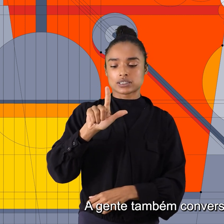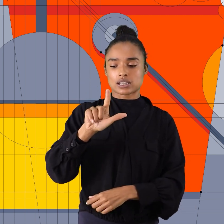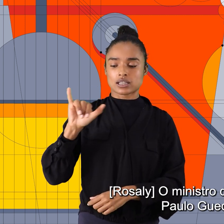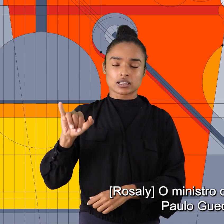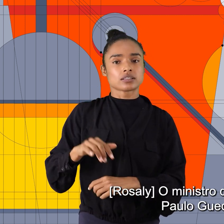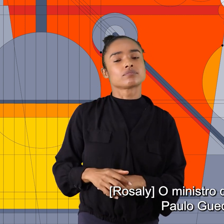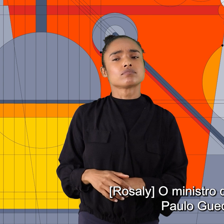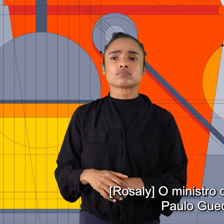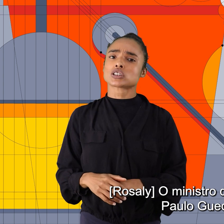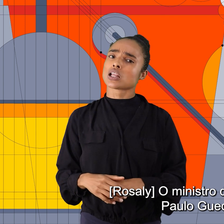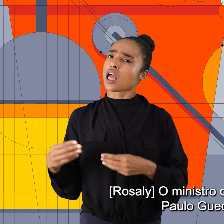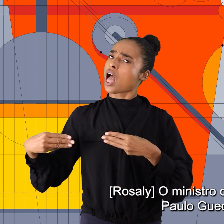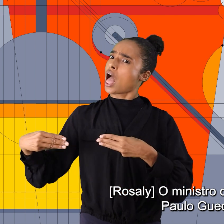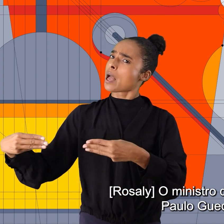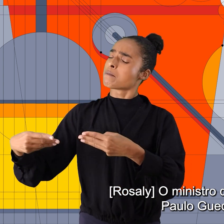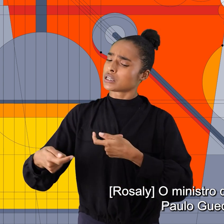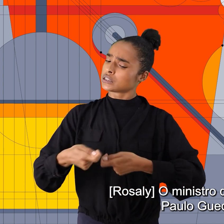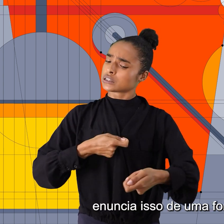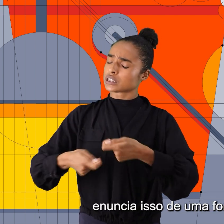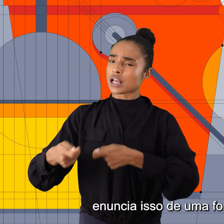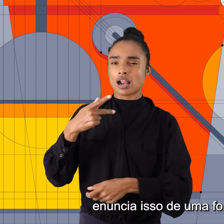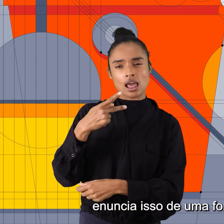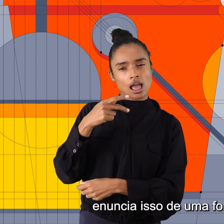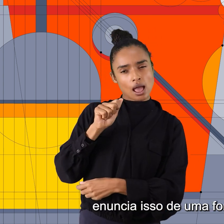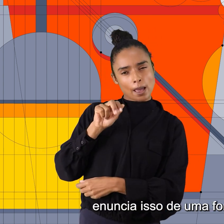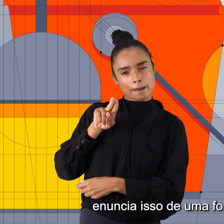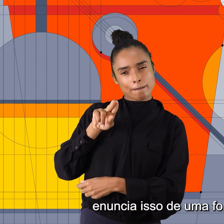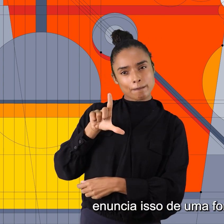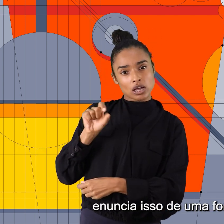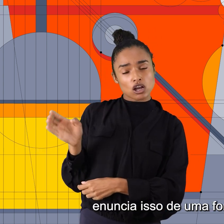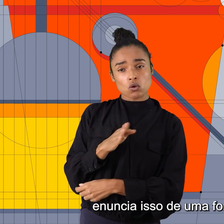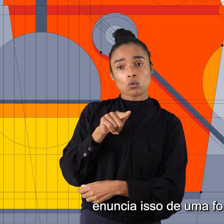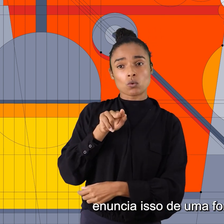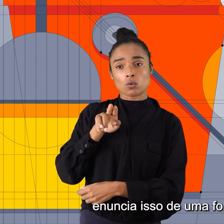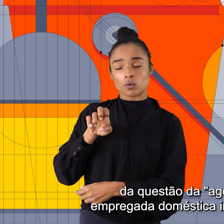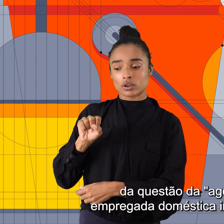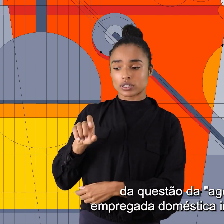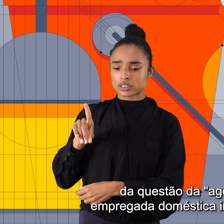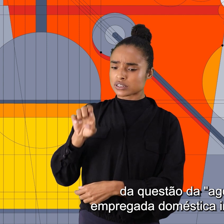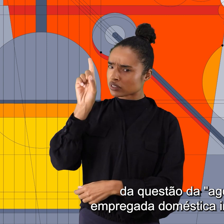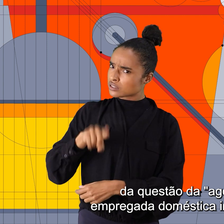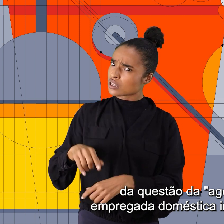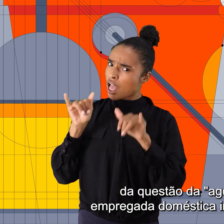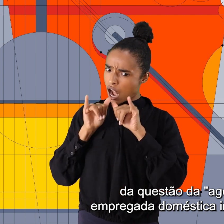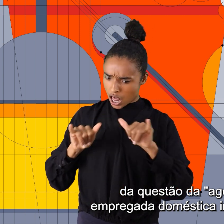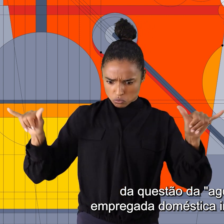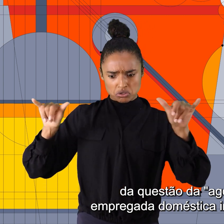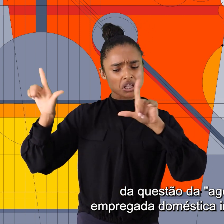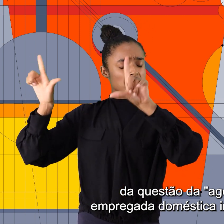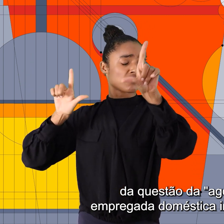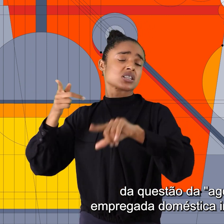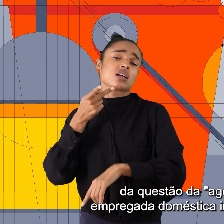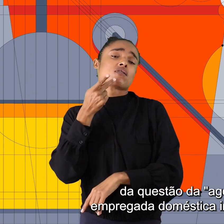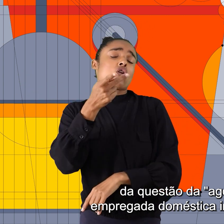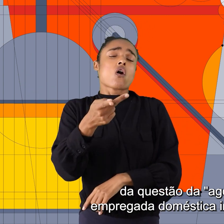Rosali. O ministro da Economia, Paulo Guedes, enuncia isso de uma forma muito clara, da questão agora tem até